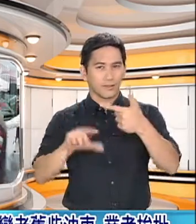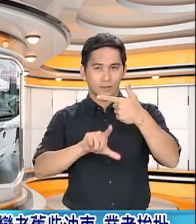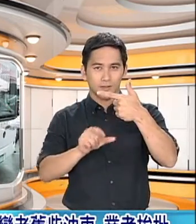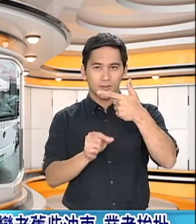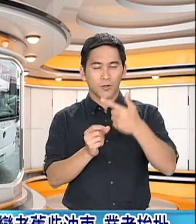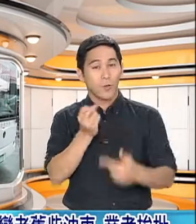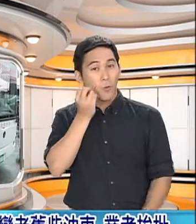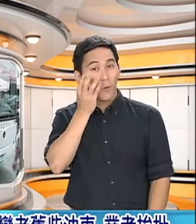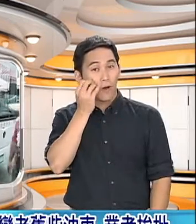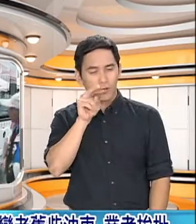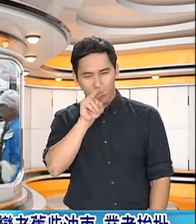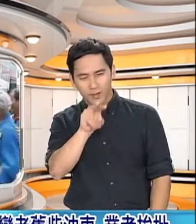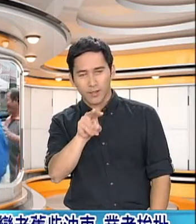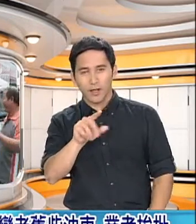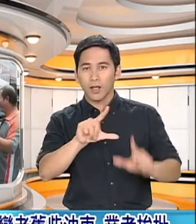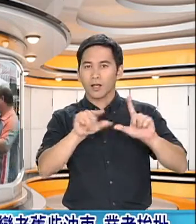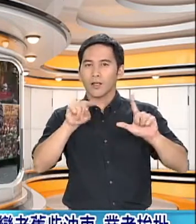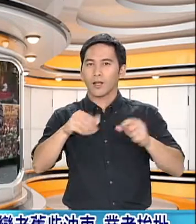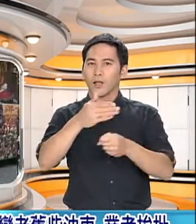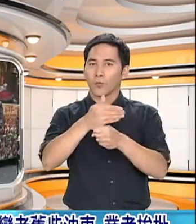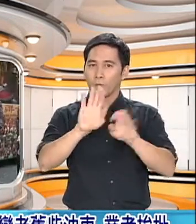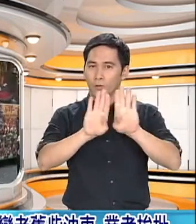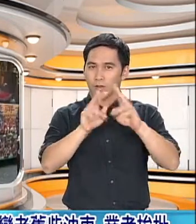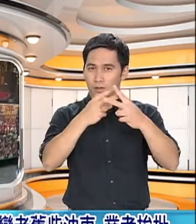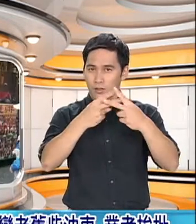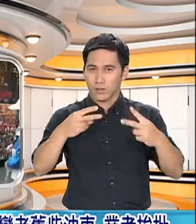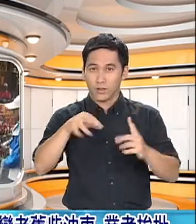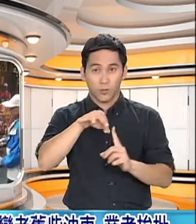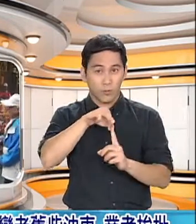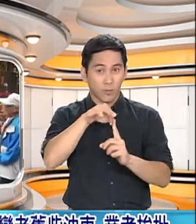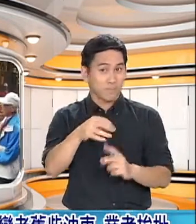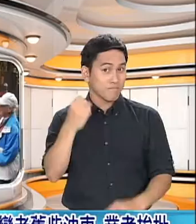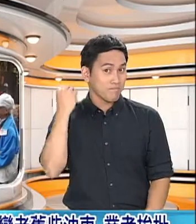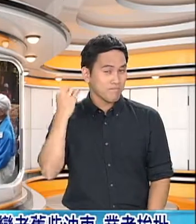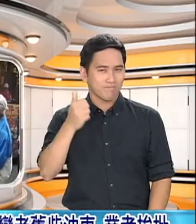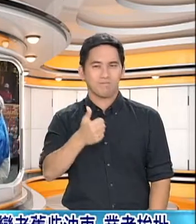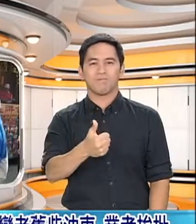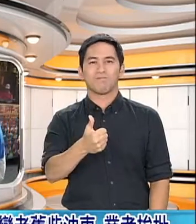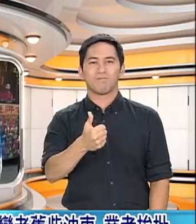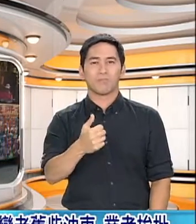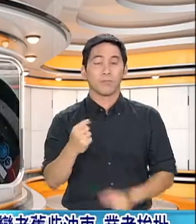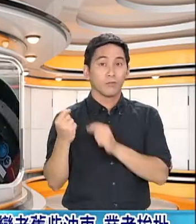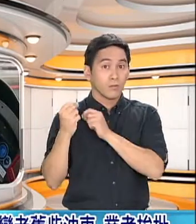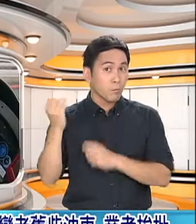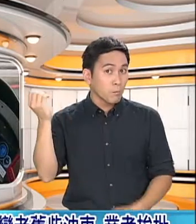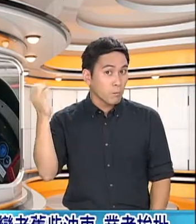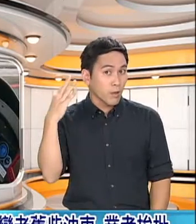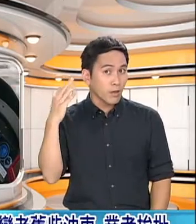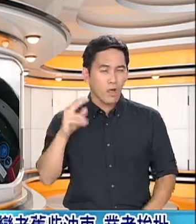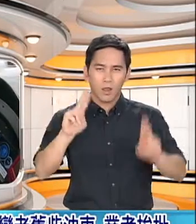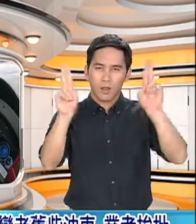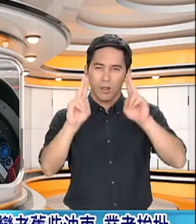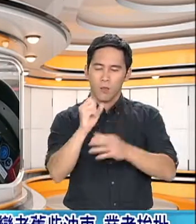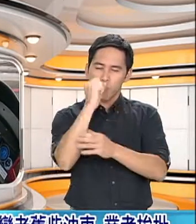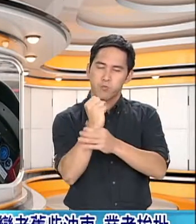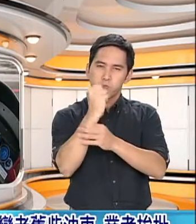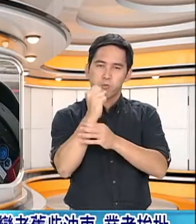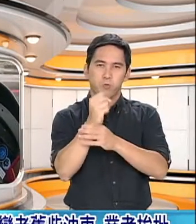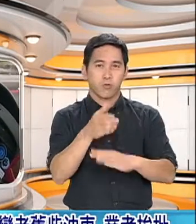去年六月才在花莲上路的太鲁阁客运，最近传出旗下的电动巴士